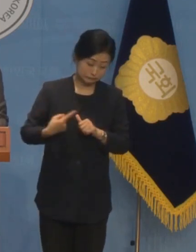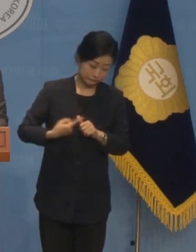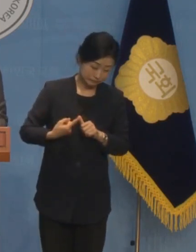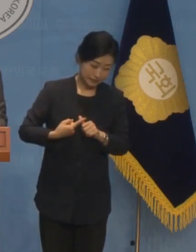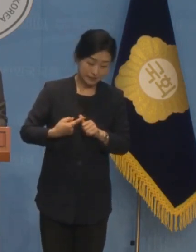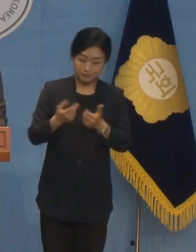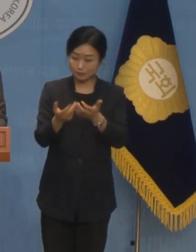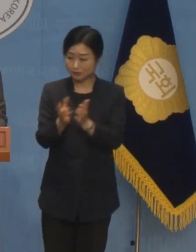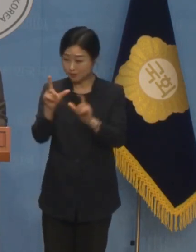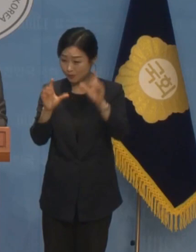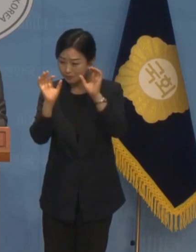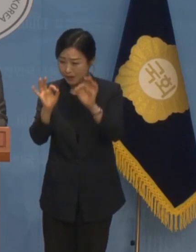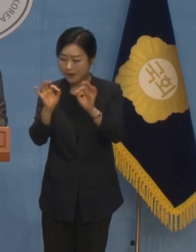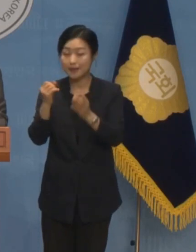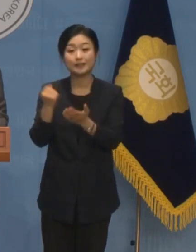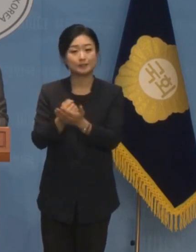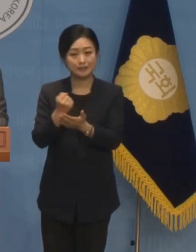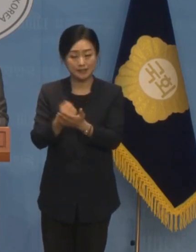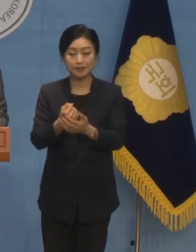너무나 안타깝습니다.